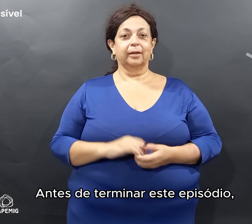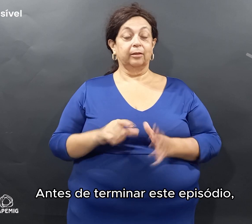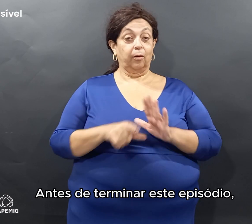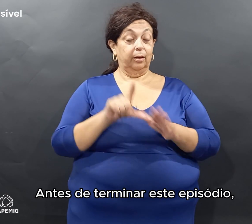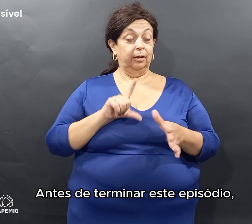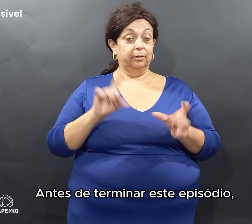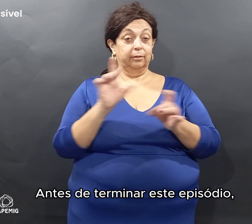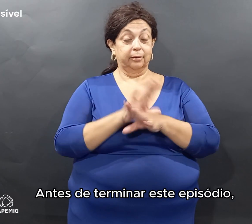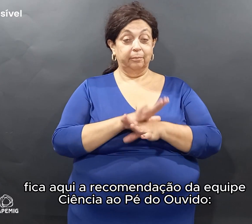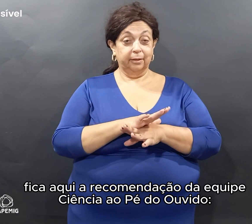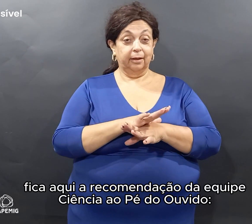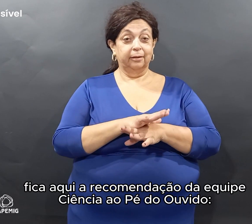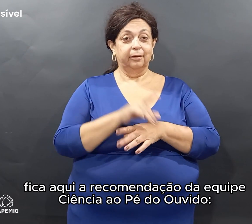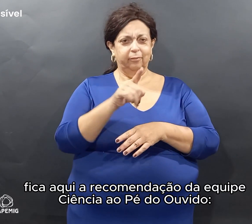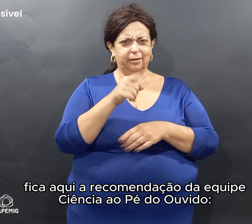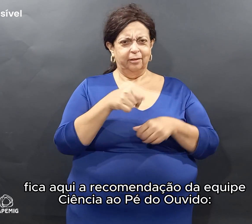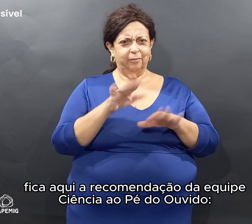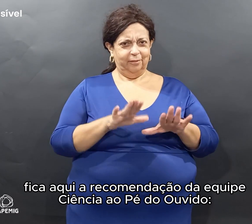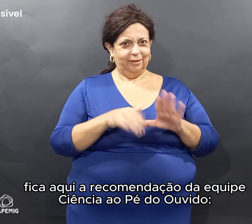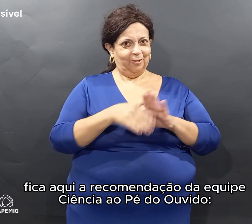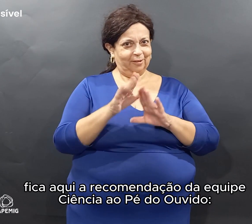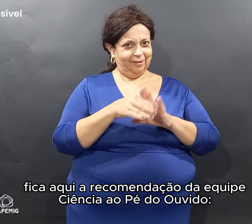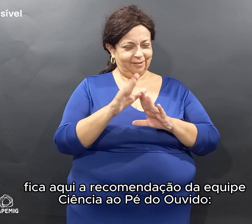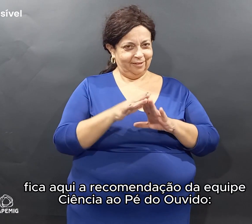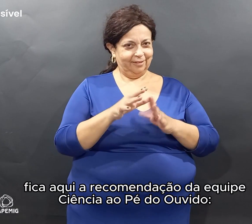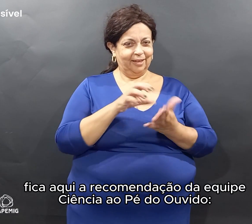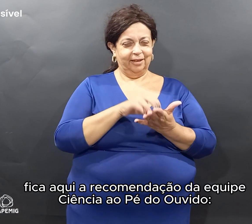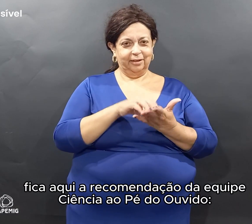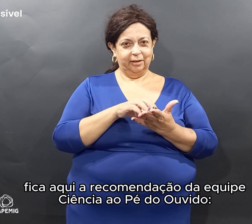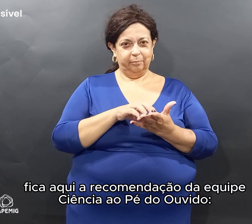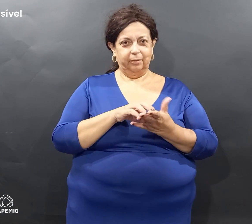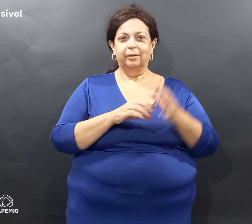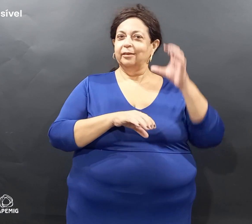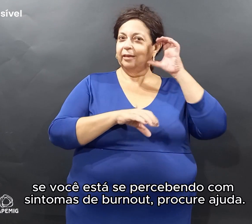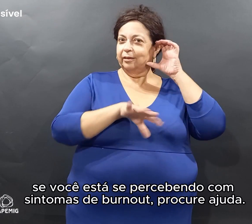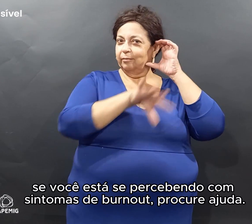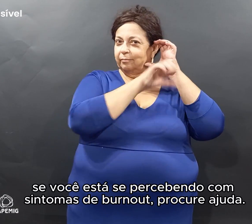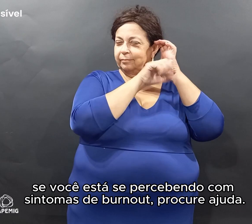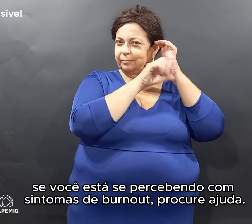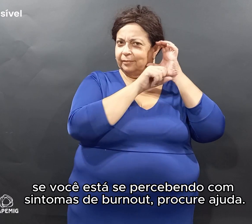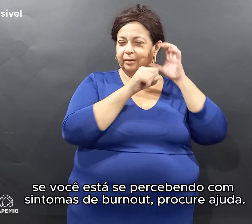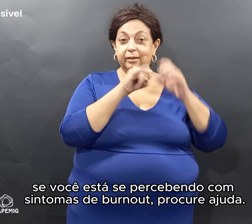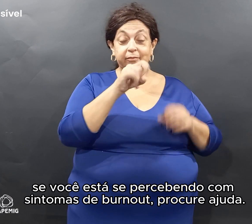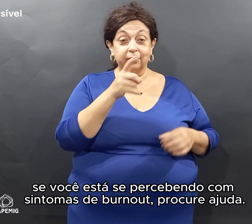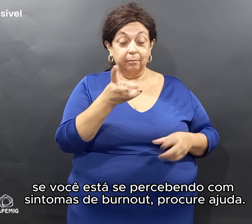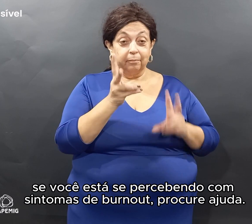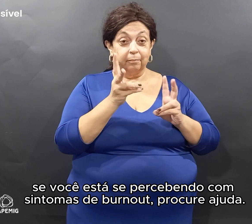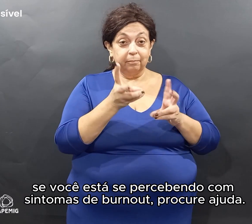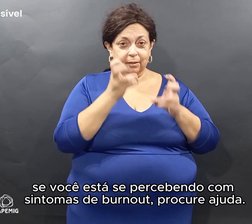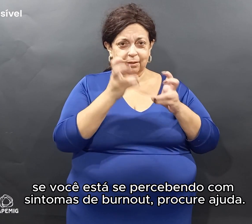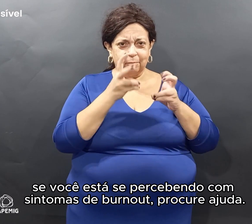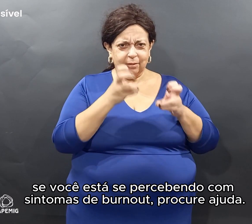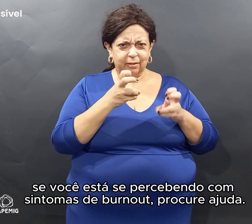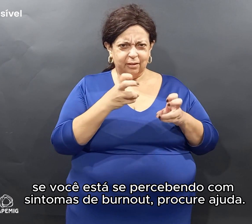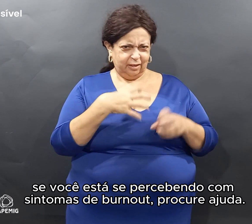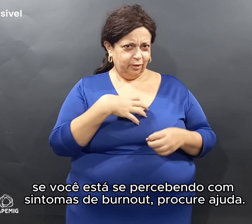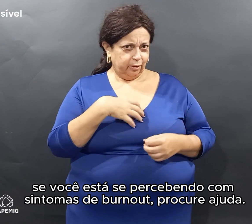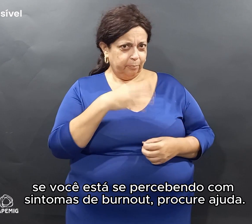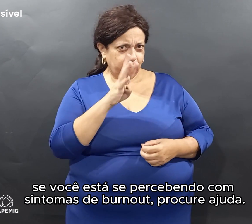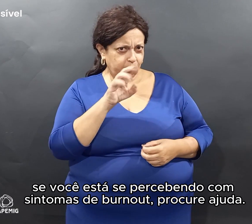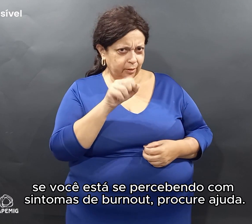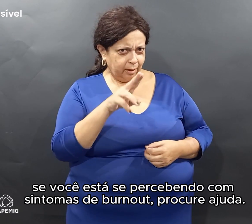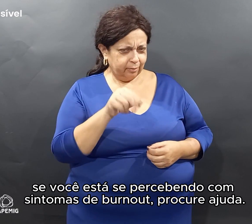Antes de terminar esse episódio, fica aqui a recomendação da equipe Ciência ao Pé do Ouvido. Se você está se percebendo com sintomas de